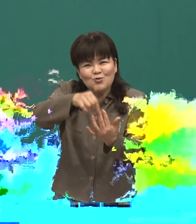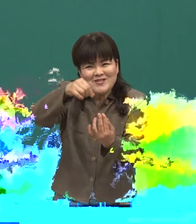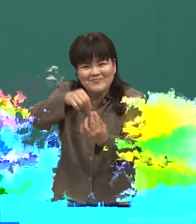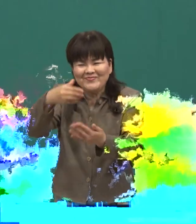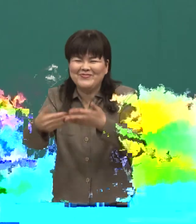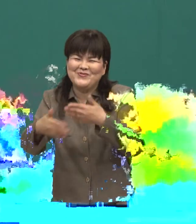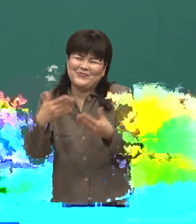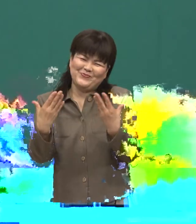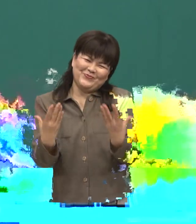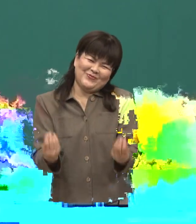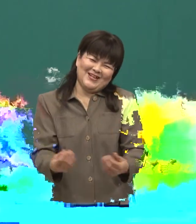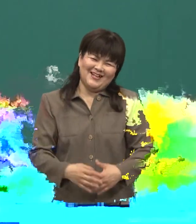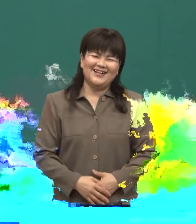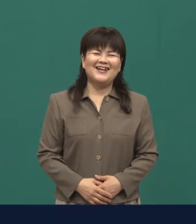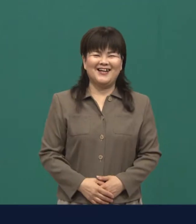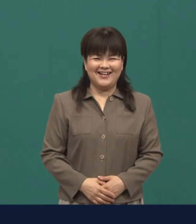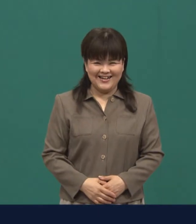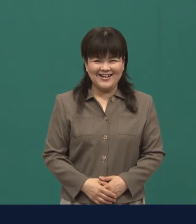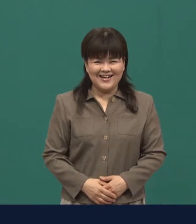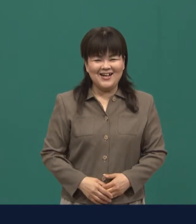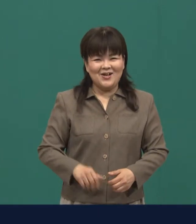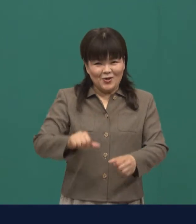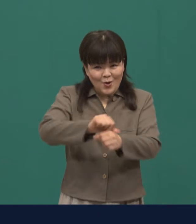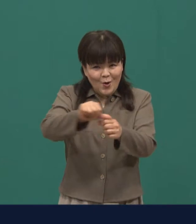みを体験しました。